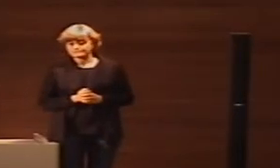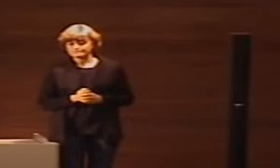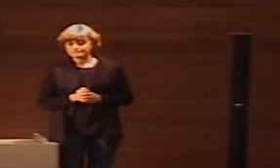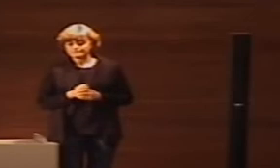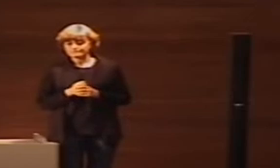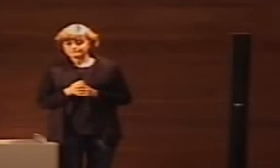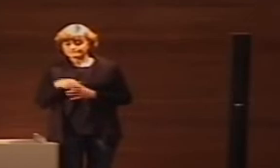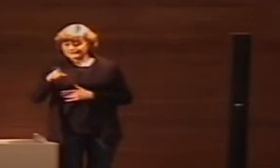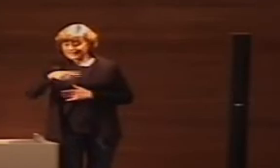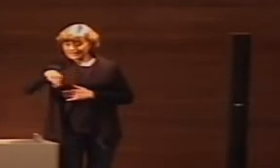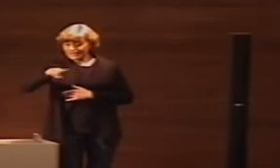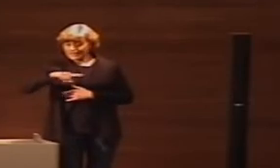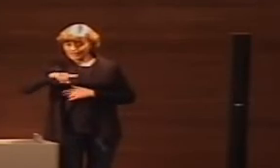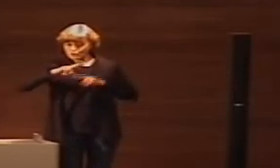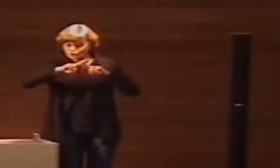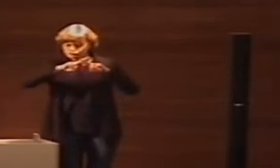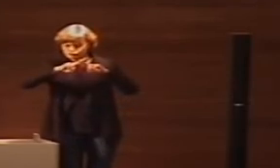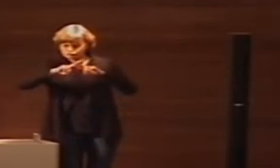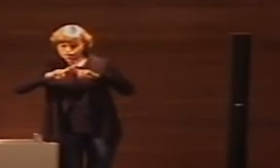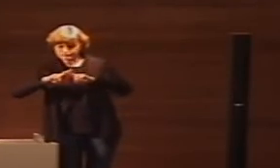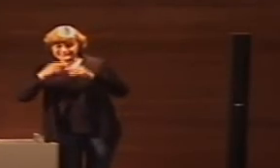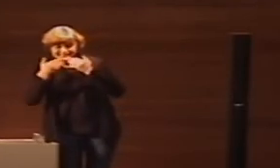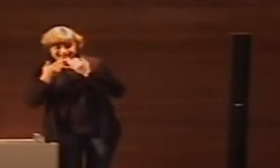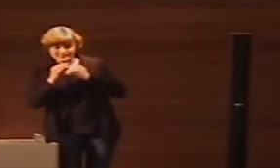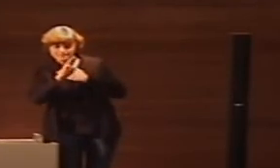se basan en sistemas de recogida puerta a puerta.